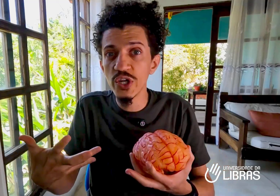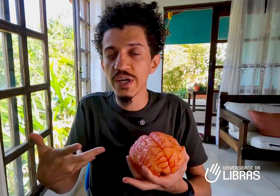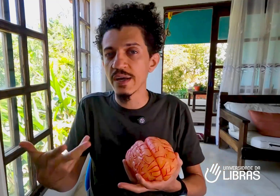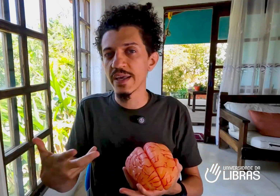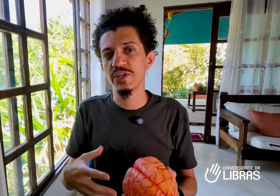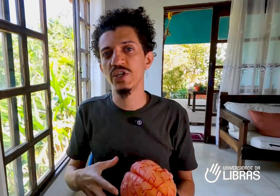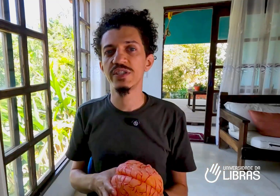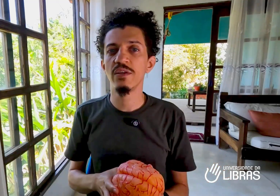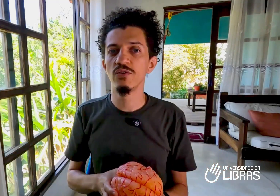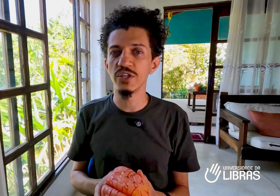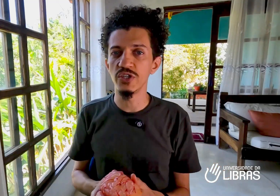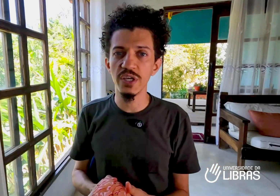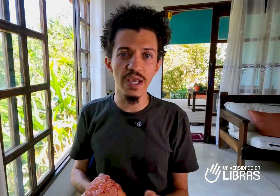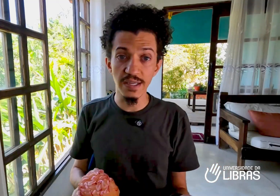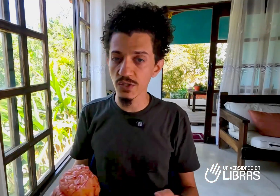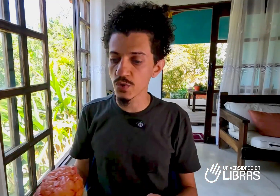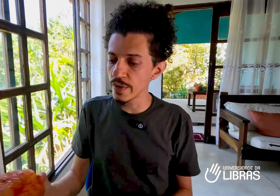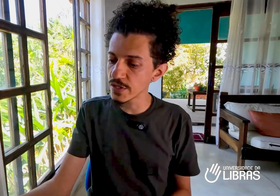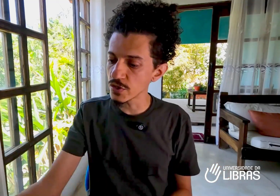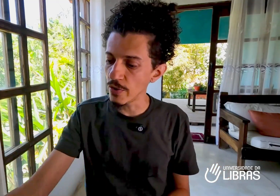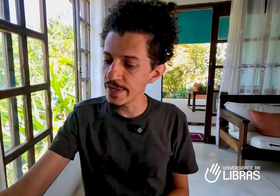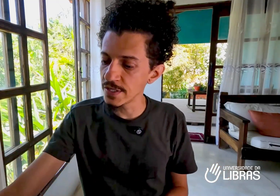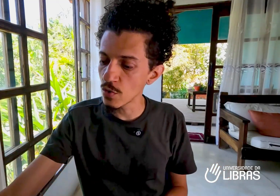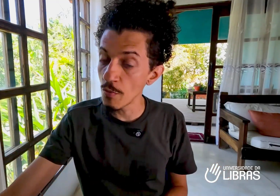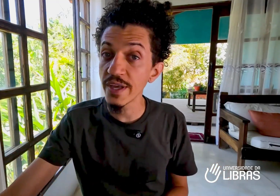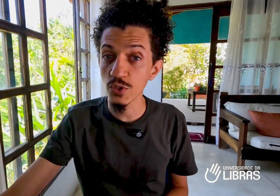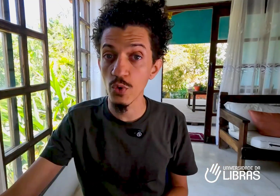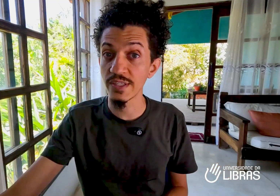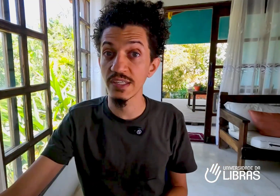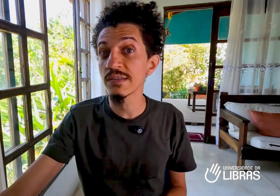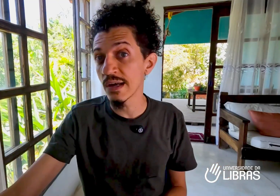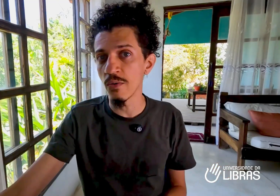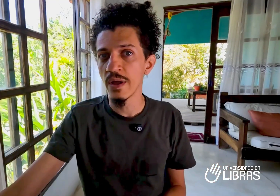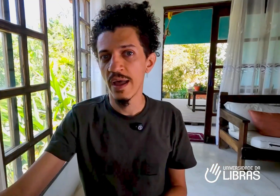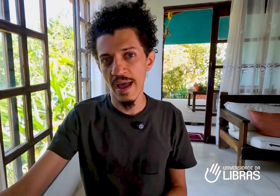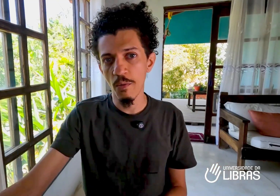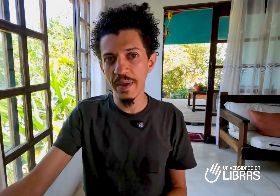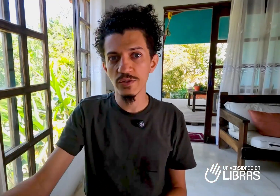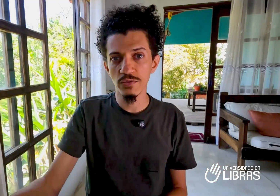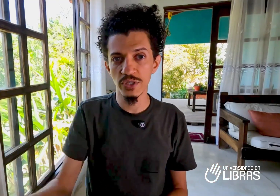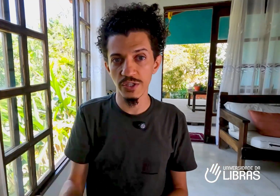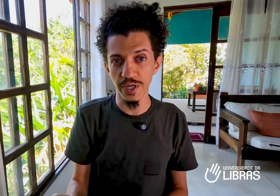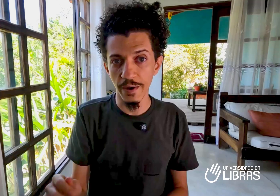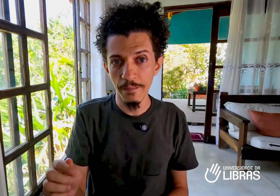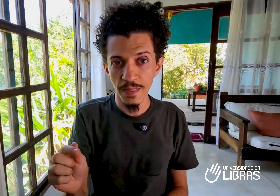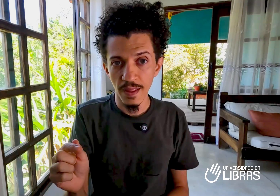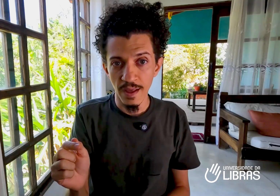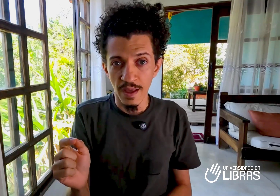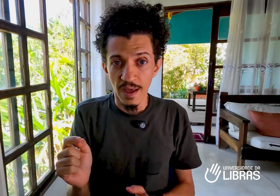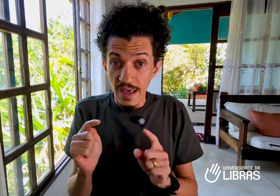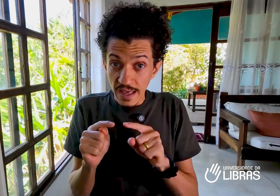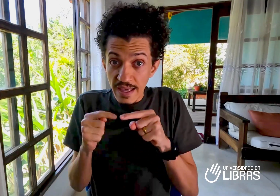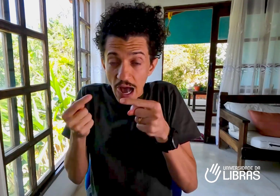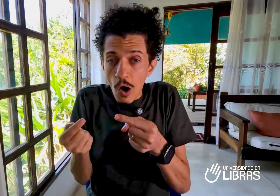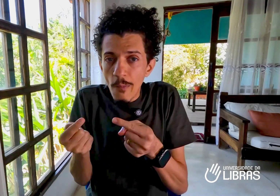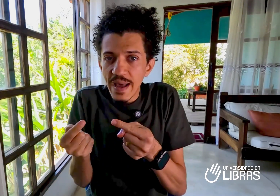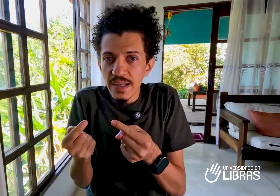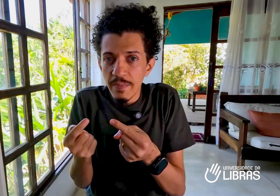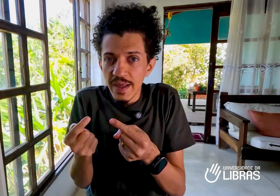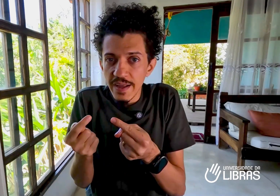lúdica que a gente tem no dia a dia, essas conexões e como que as coisas são realmente no dia a dia. E ao perceber